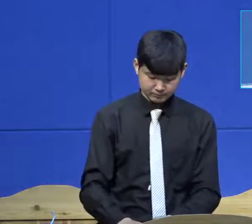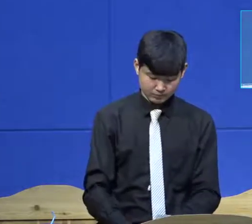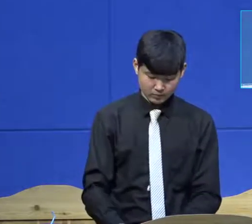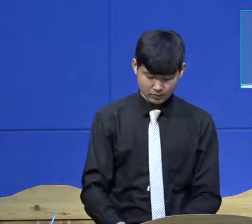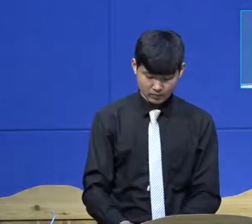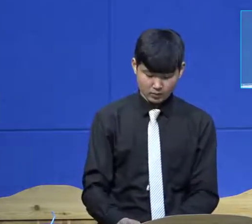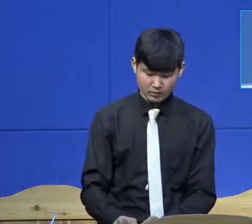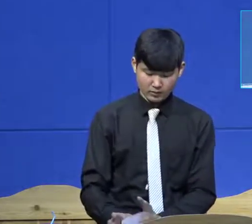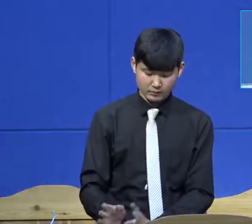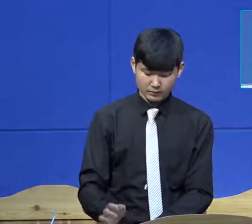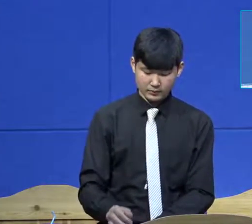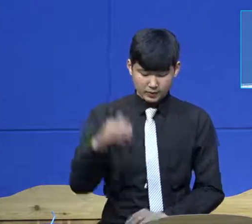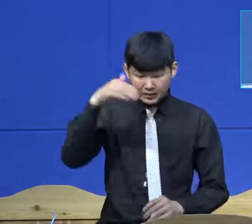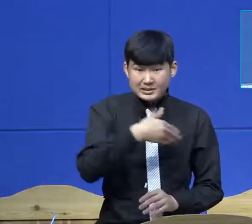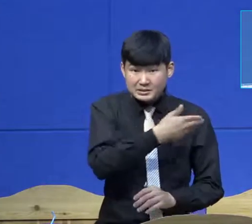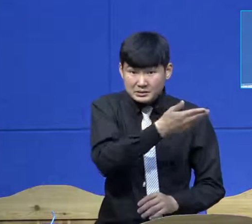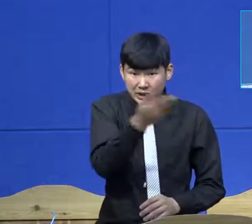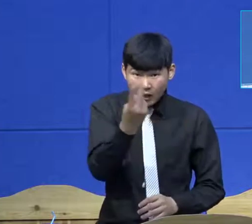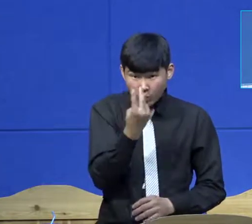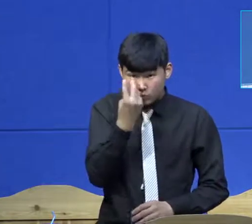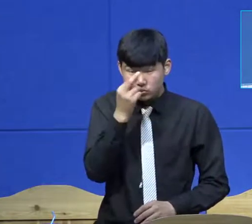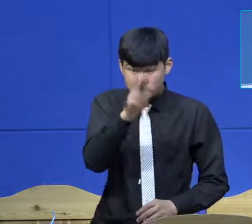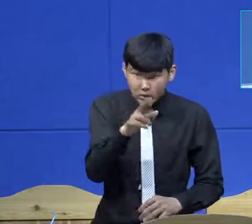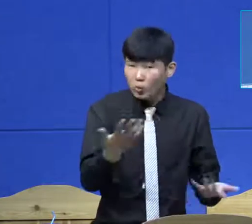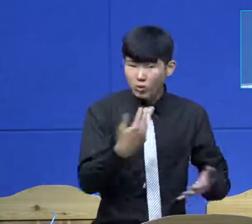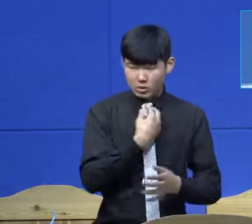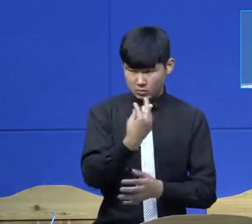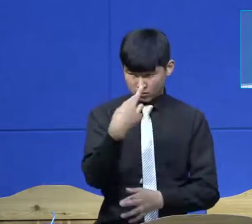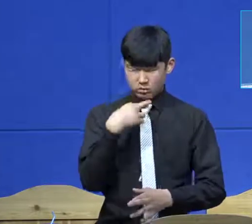Та нарыг үзэн ядж байгаа, намайг үзэн ядж байгаа маа.